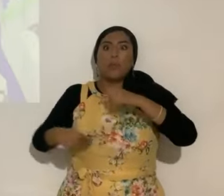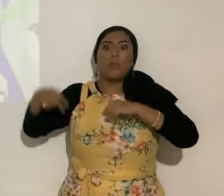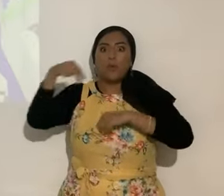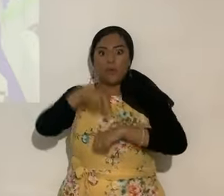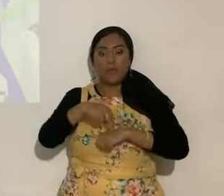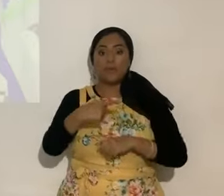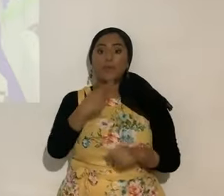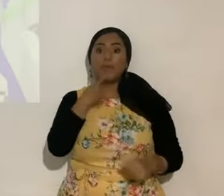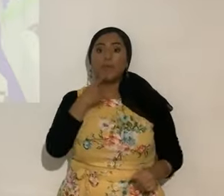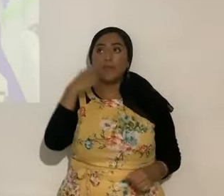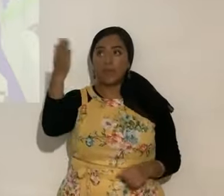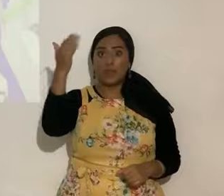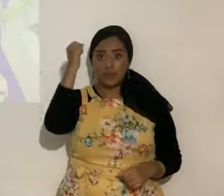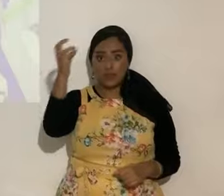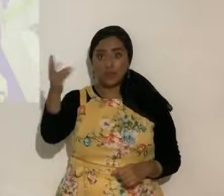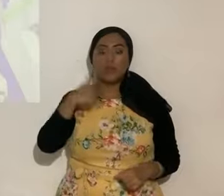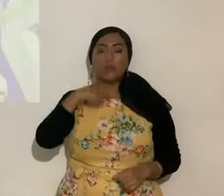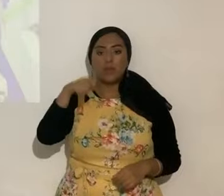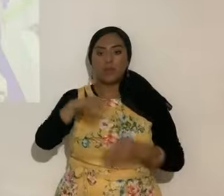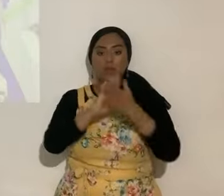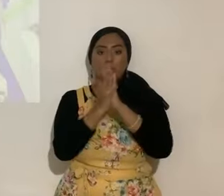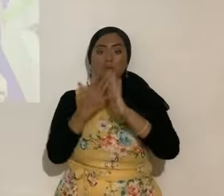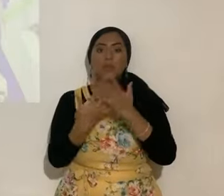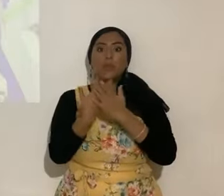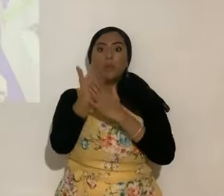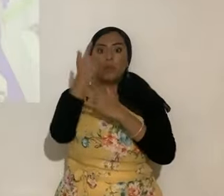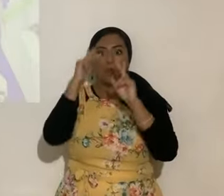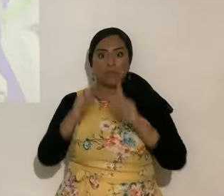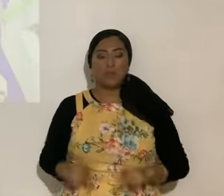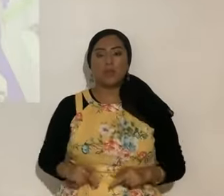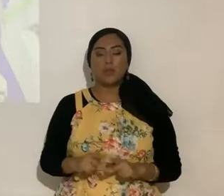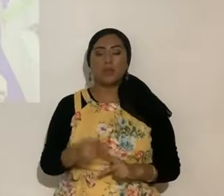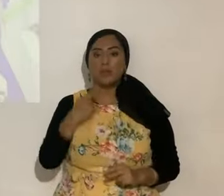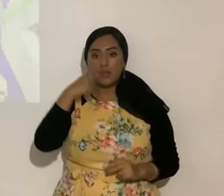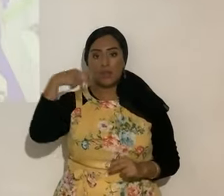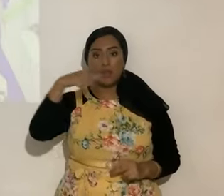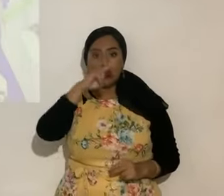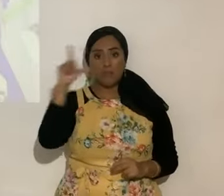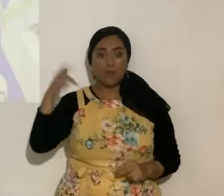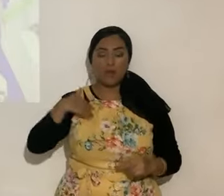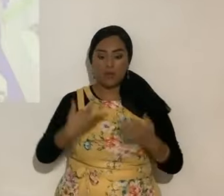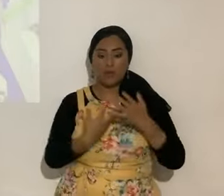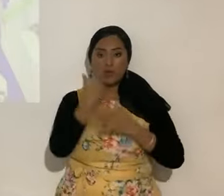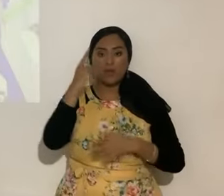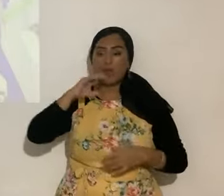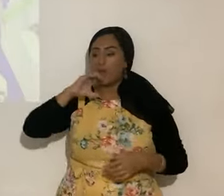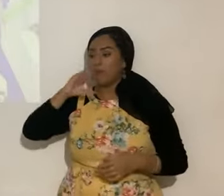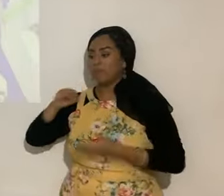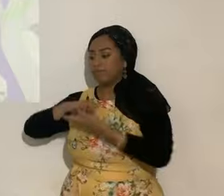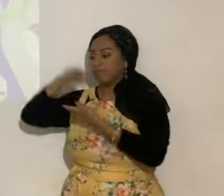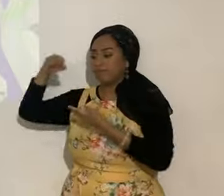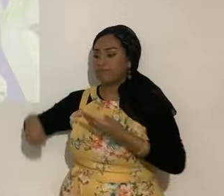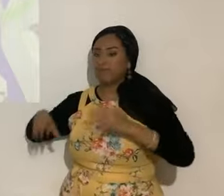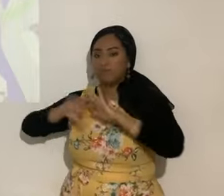o no dice Yahshua, que necesitamos ser nuevas criaturas, Pablo lo dice, nuevas criaturas, hoy las cosas viejas pasaron,